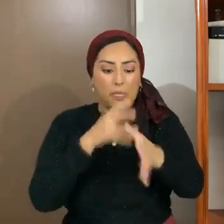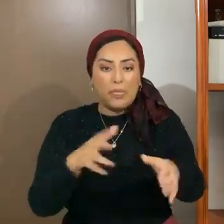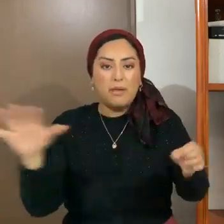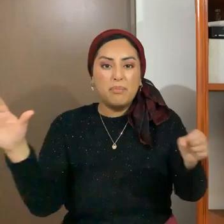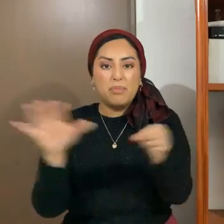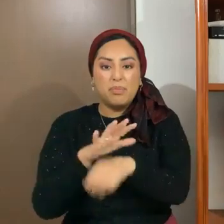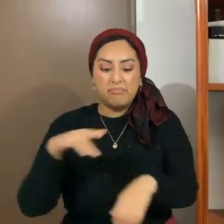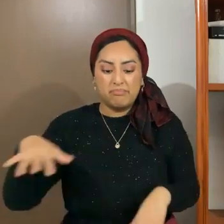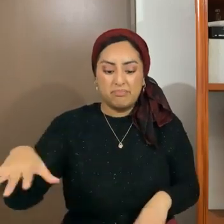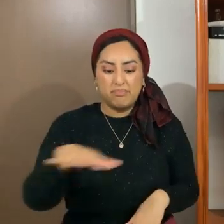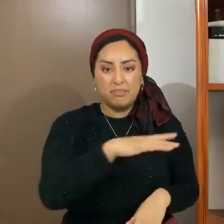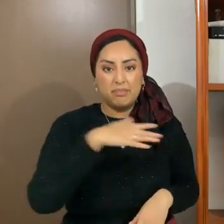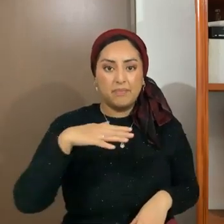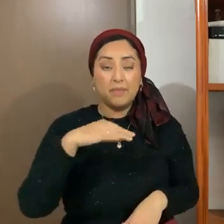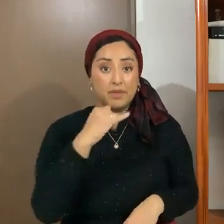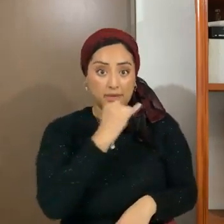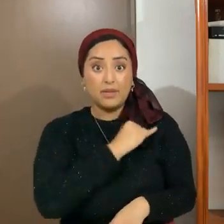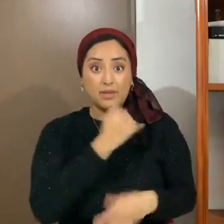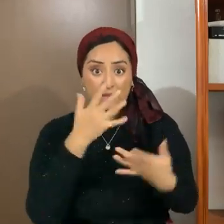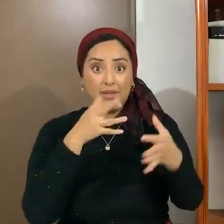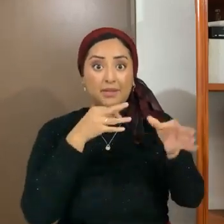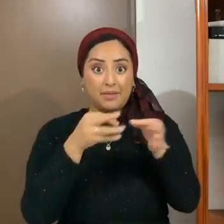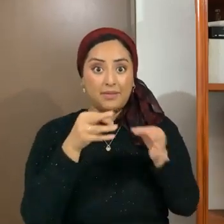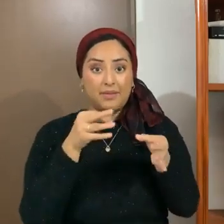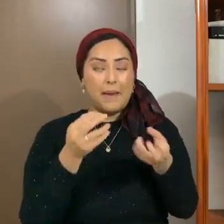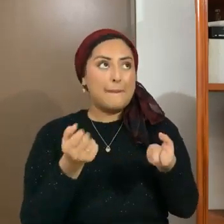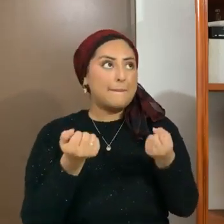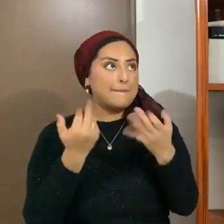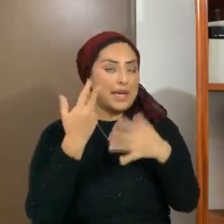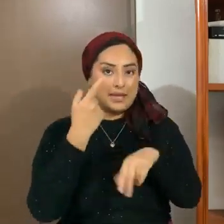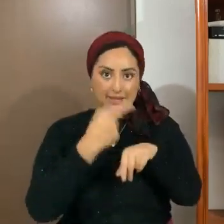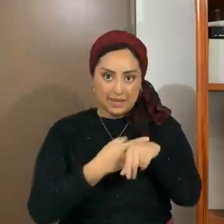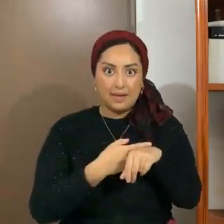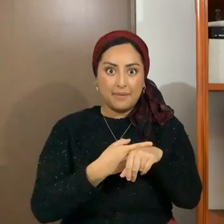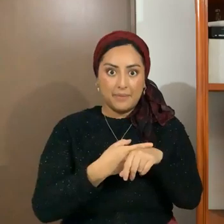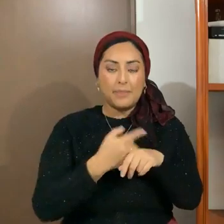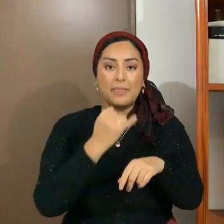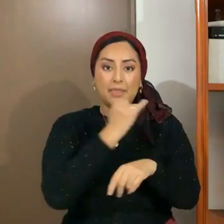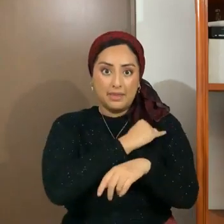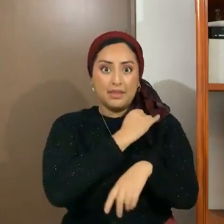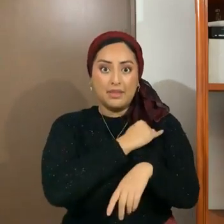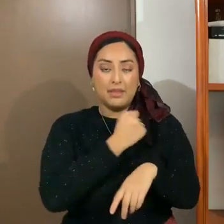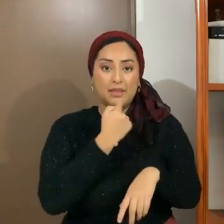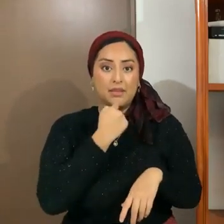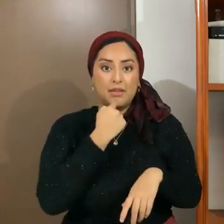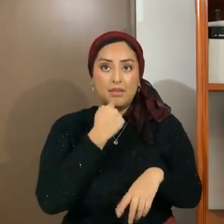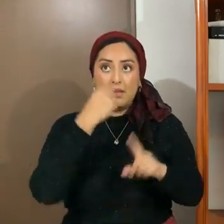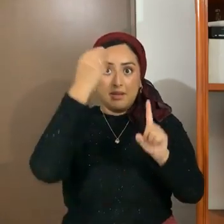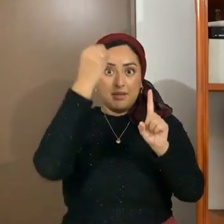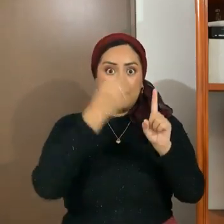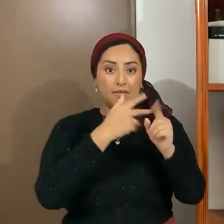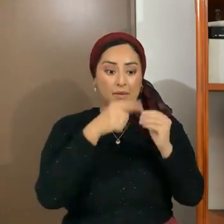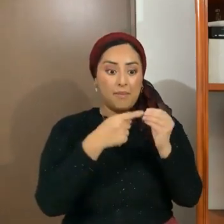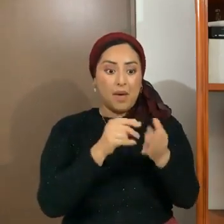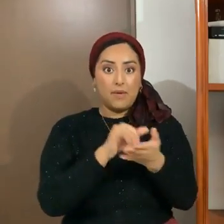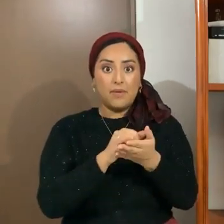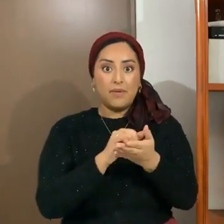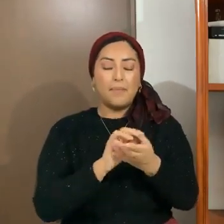suciedad. Nuestro amado Naví nos ha platicado varias visiones y profecías que el Eterno le ha dado sobre esto,